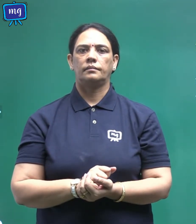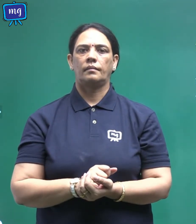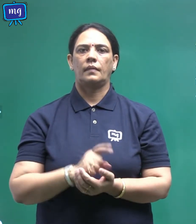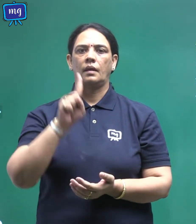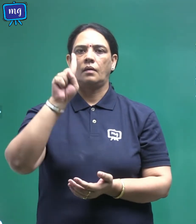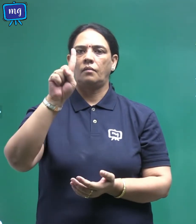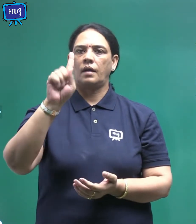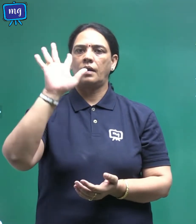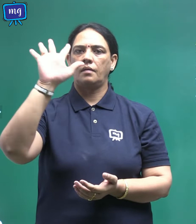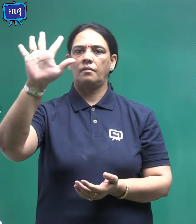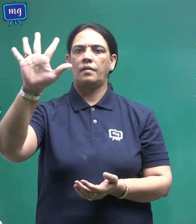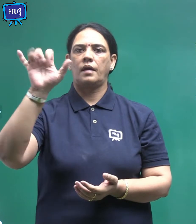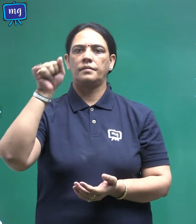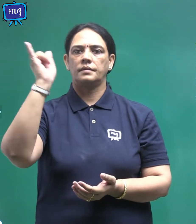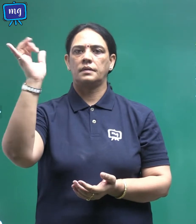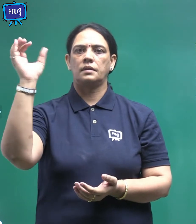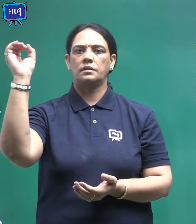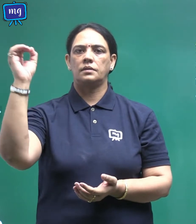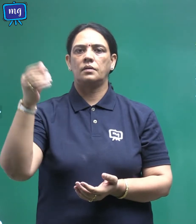1,560 रुपये।